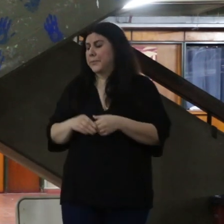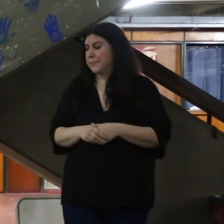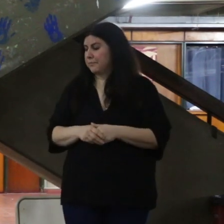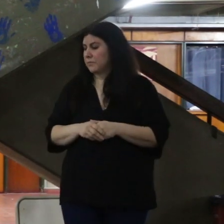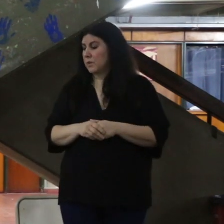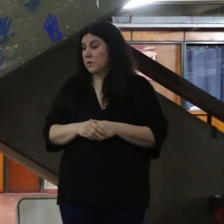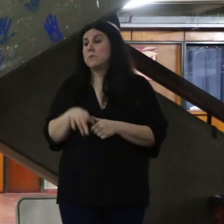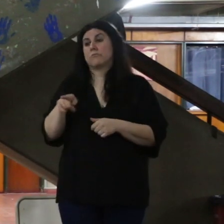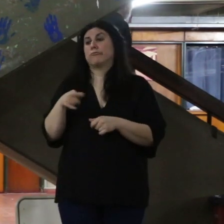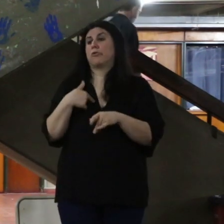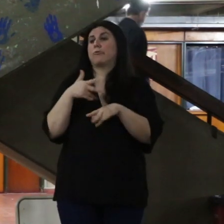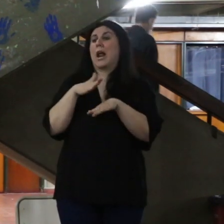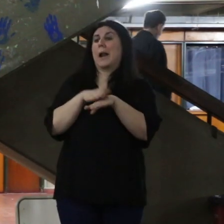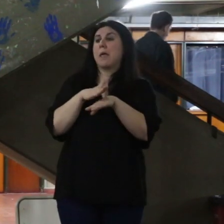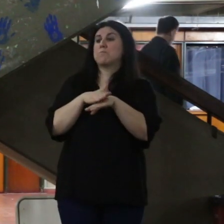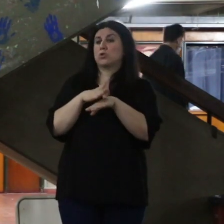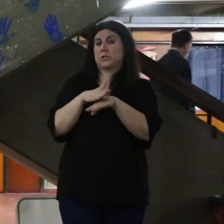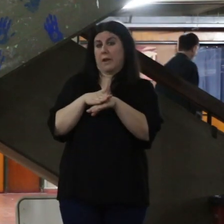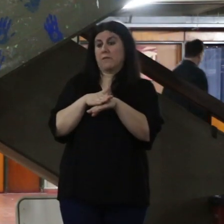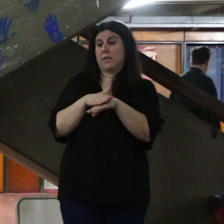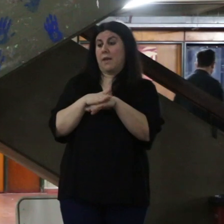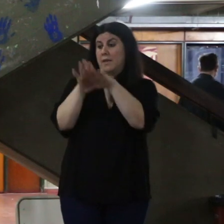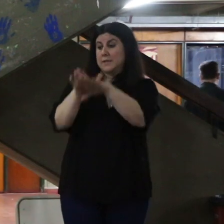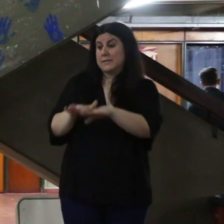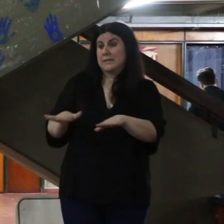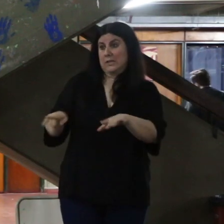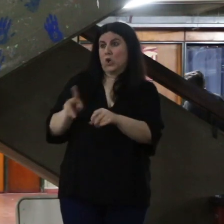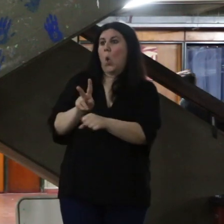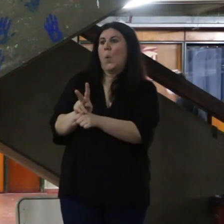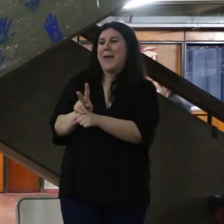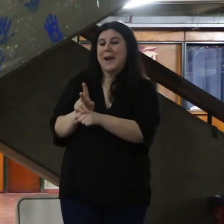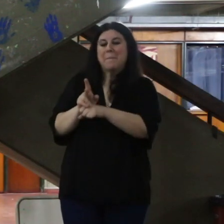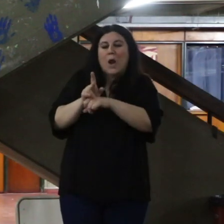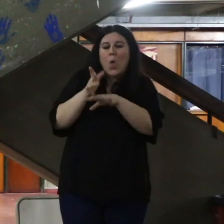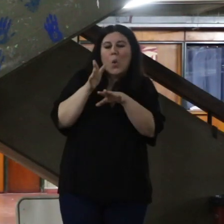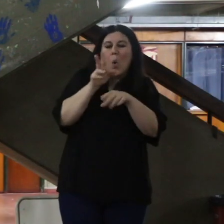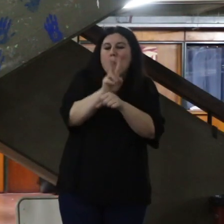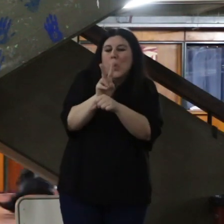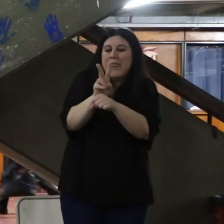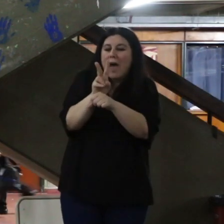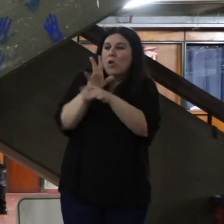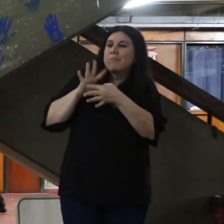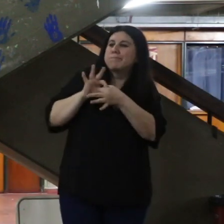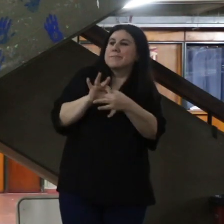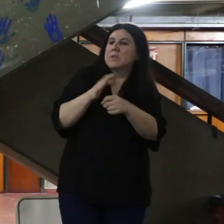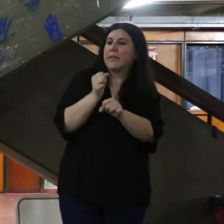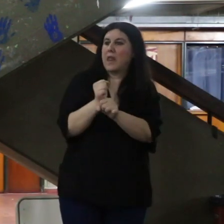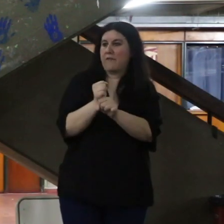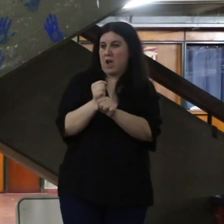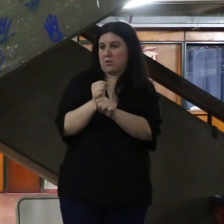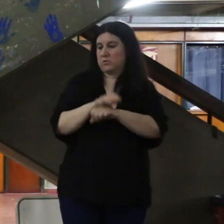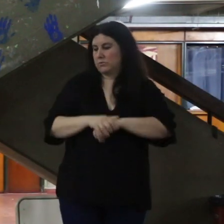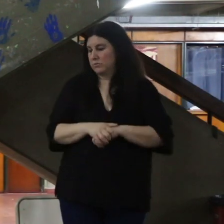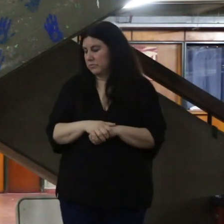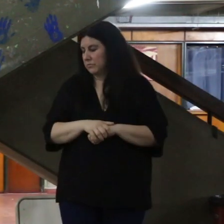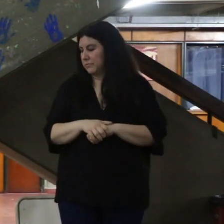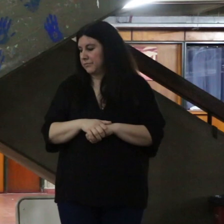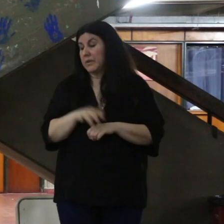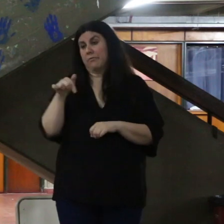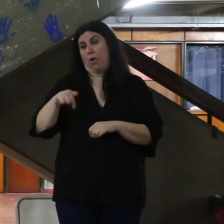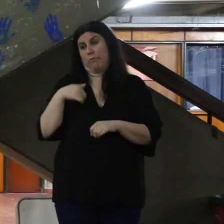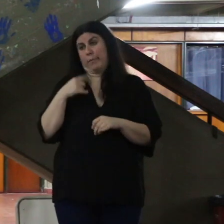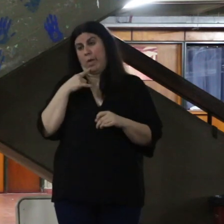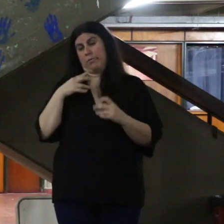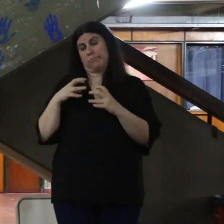con la responsabilidad sobre el cuidado y el cuidado como trabajo. Una cuestión que hoy estamos